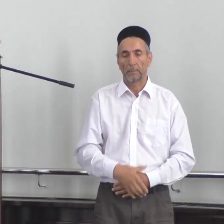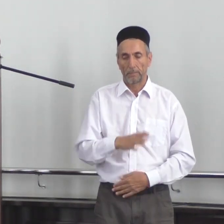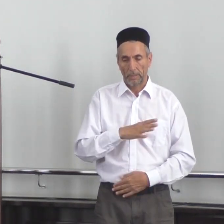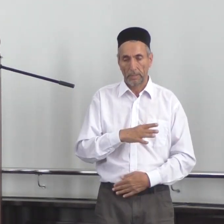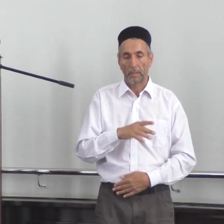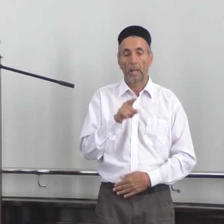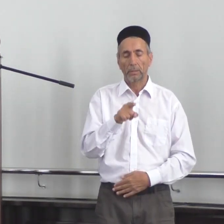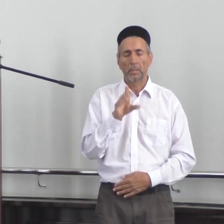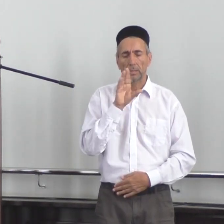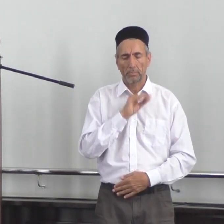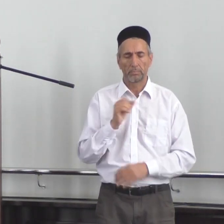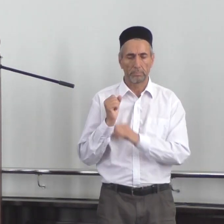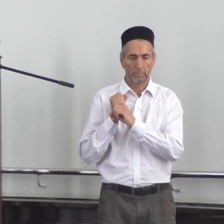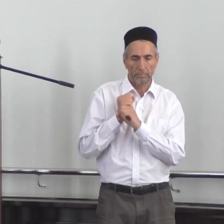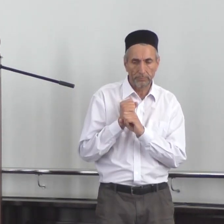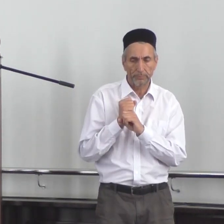син аны күтәрә